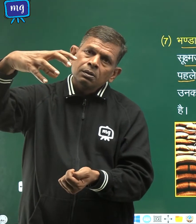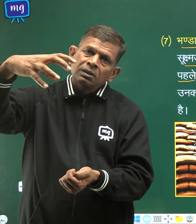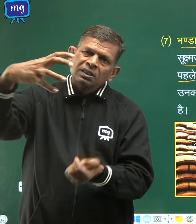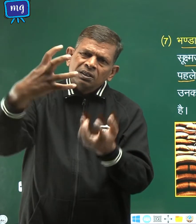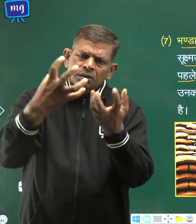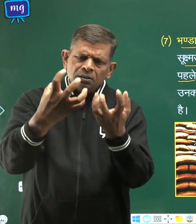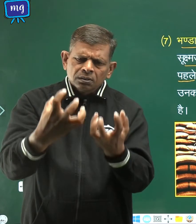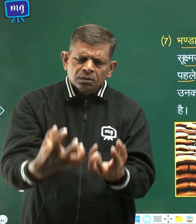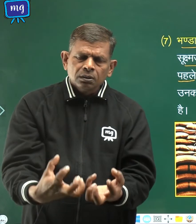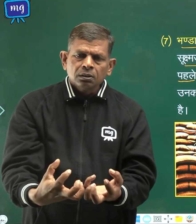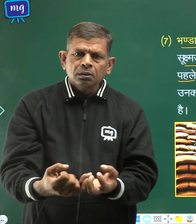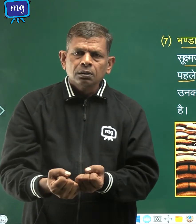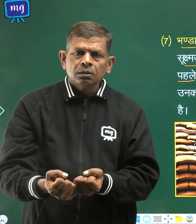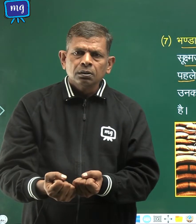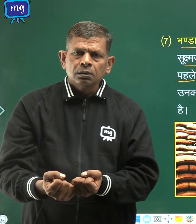सुखाया जाता है,